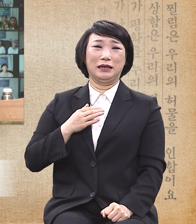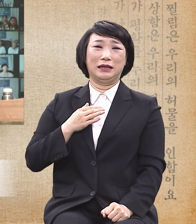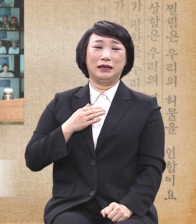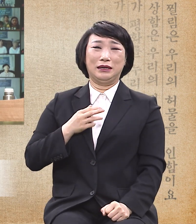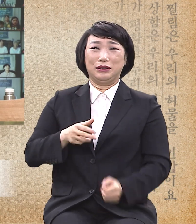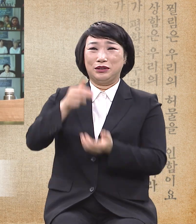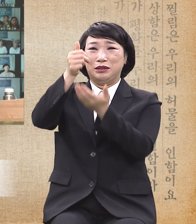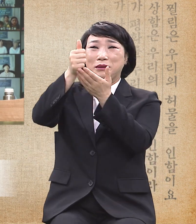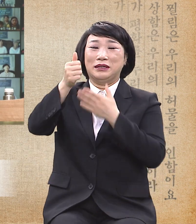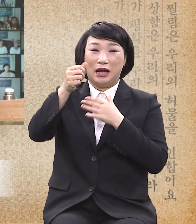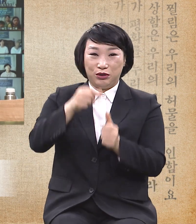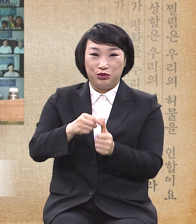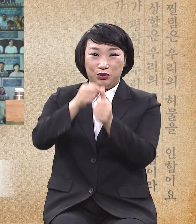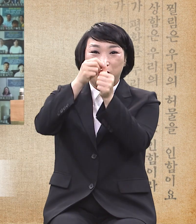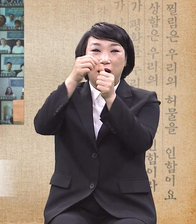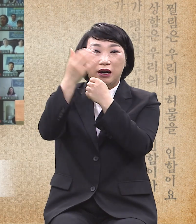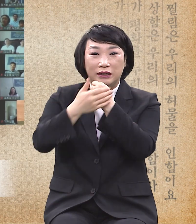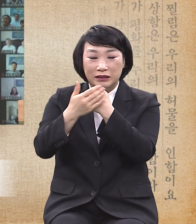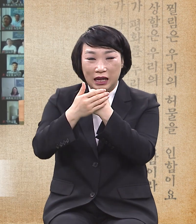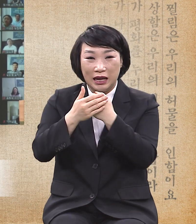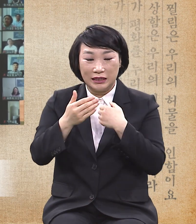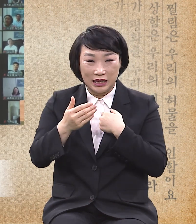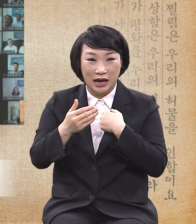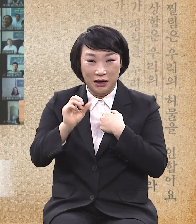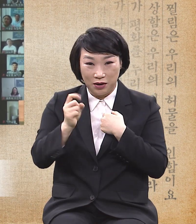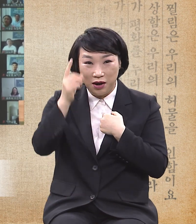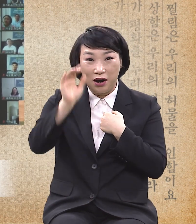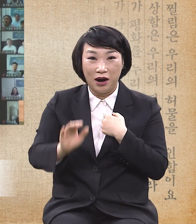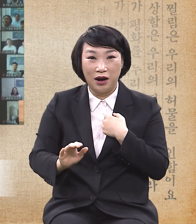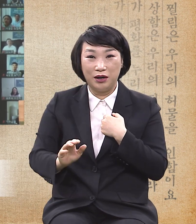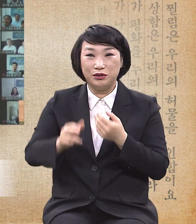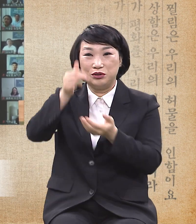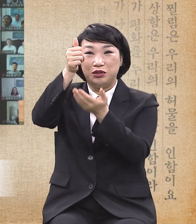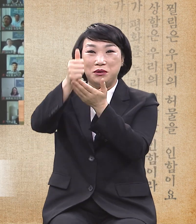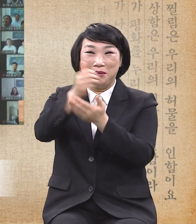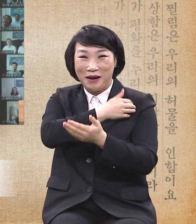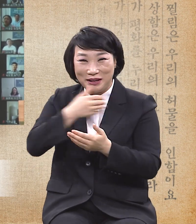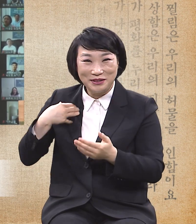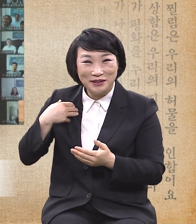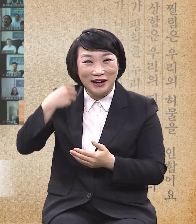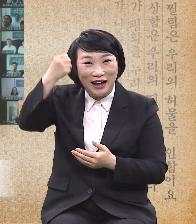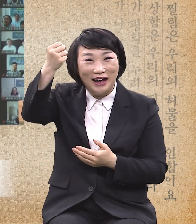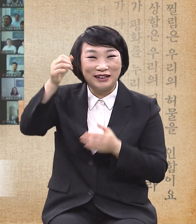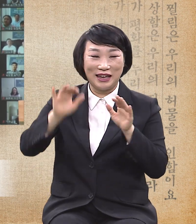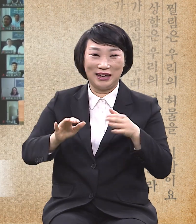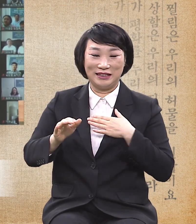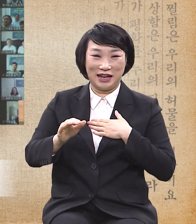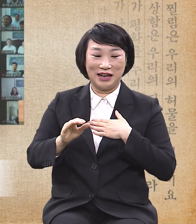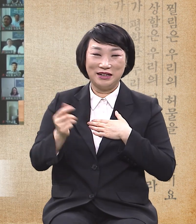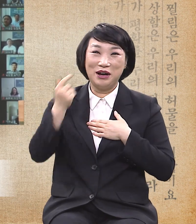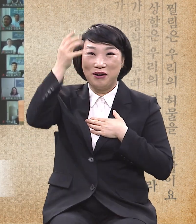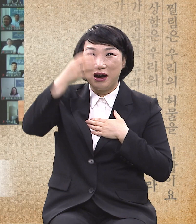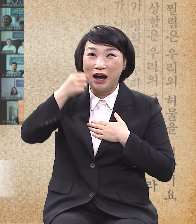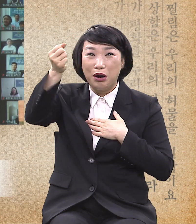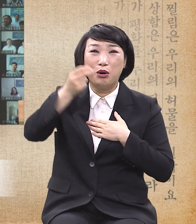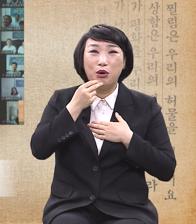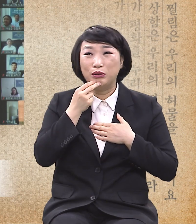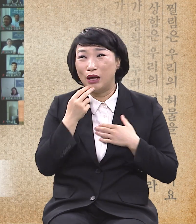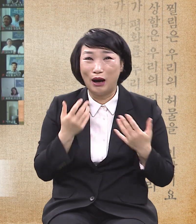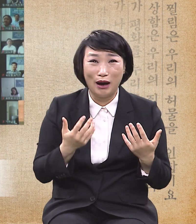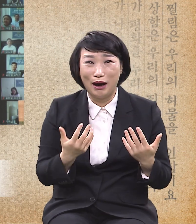혹시라도 주가 날 구원하시는 애가 나를 통해서 주가 만족하게 나를 통해 영광을 받지